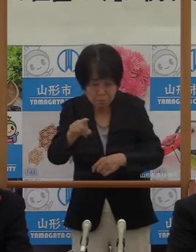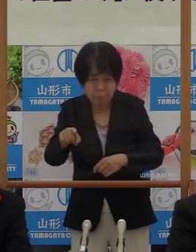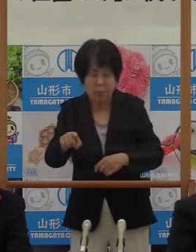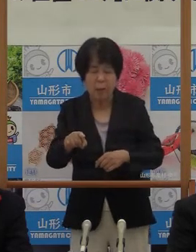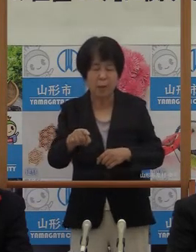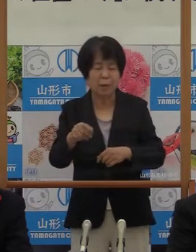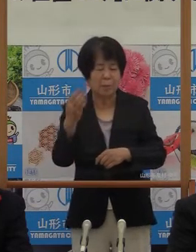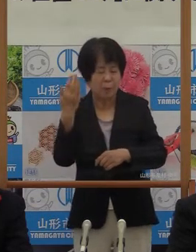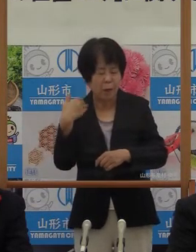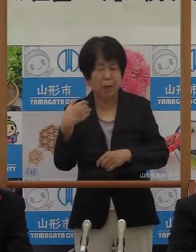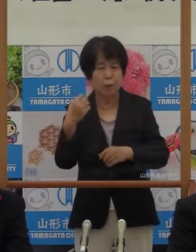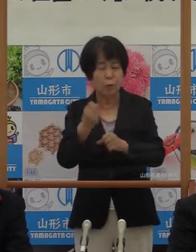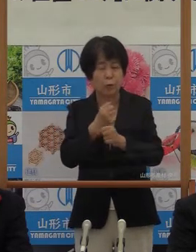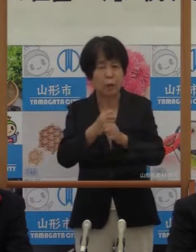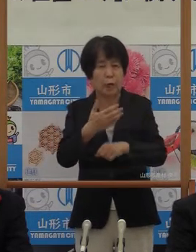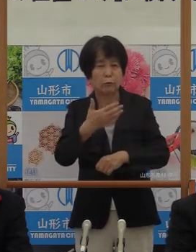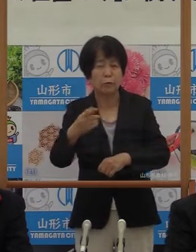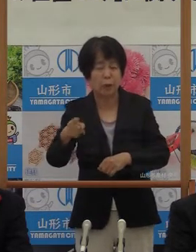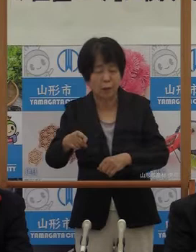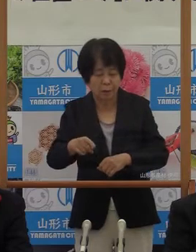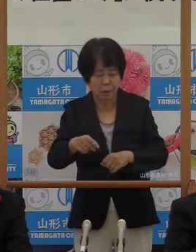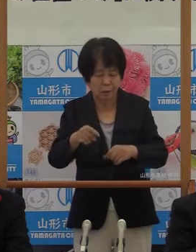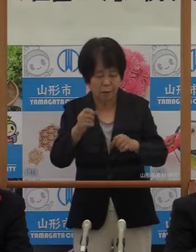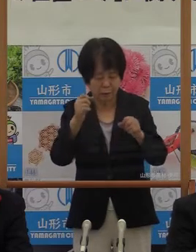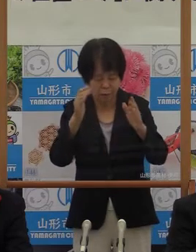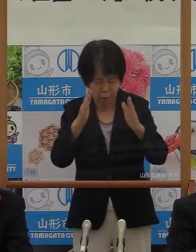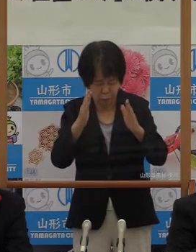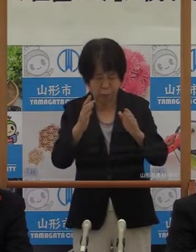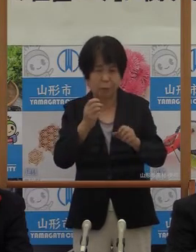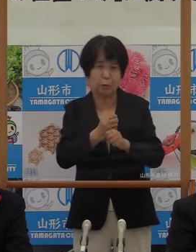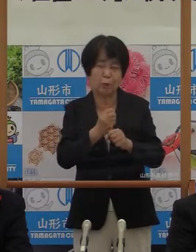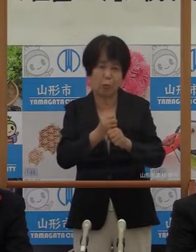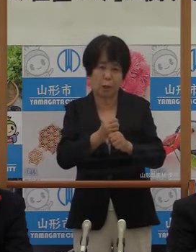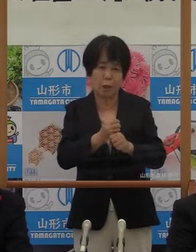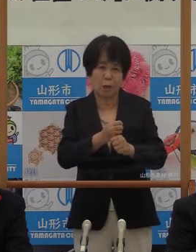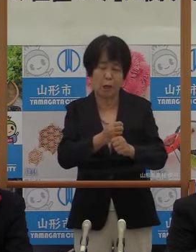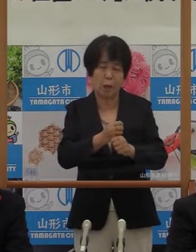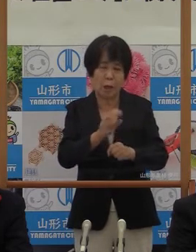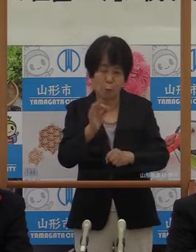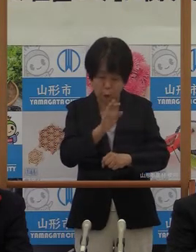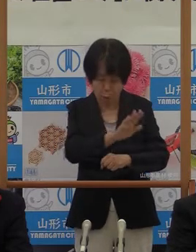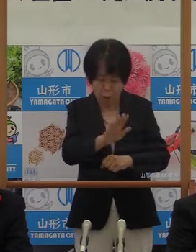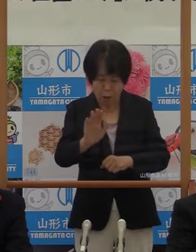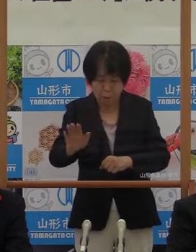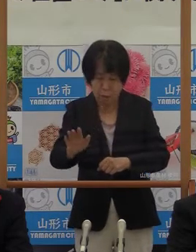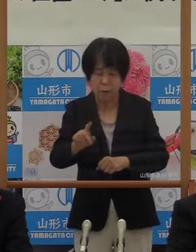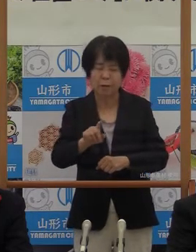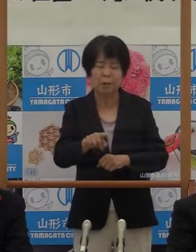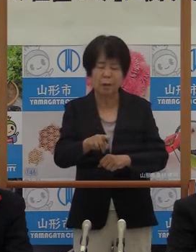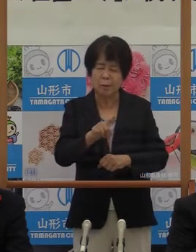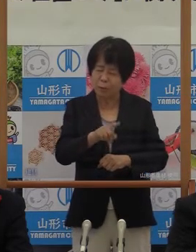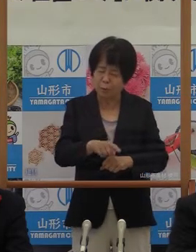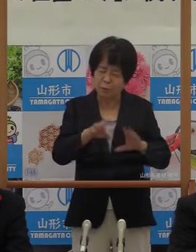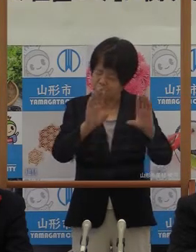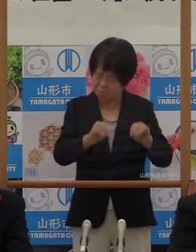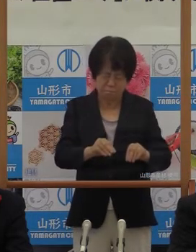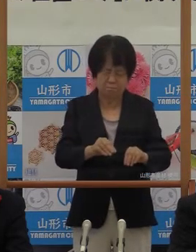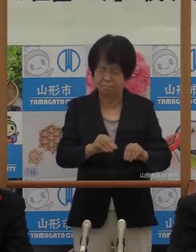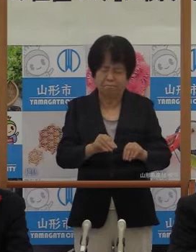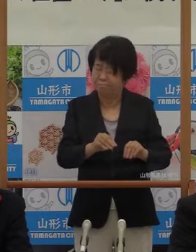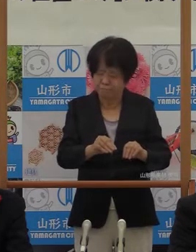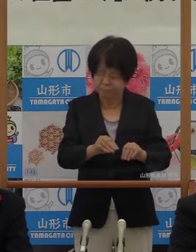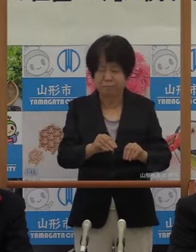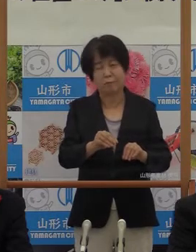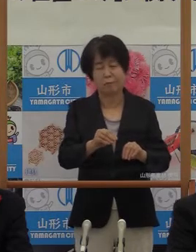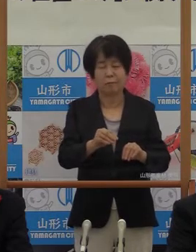当に一生懸命作られた、そういったものなんです。ですので、そういった意味で取り壊してはならないというふうに私は非常に